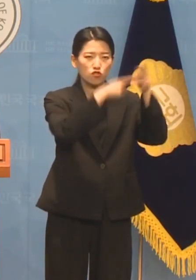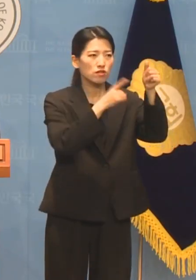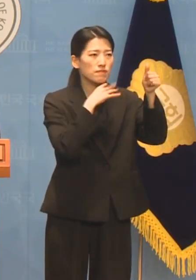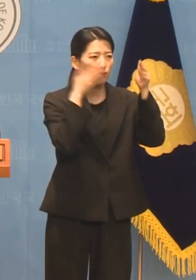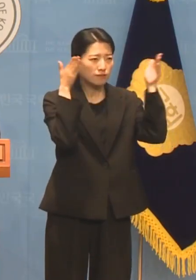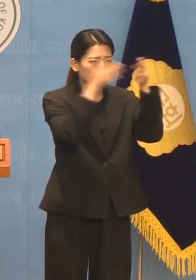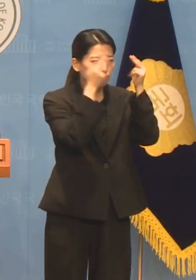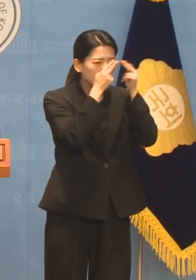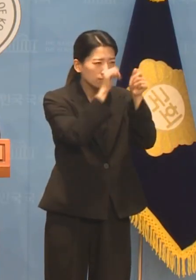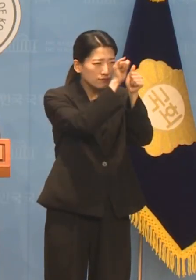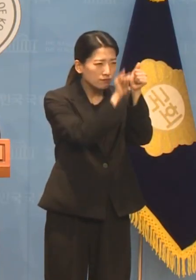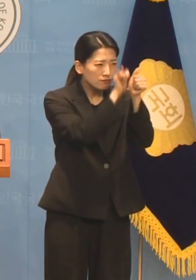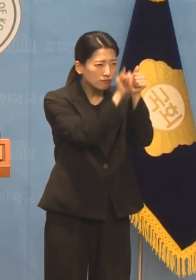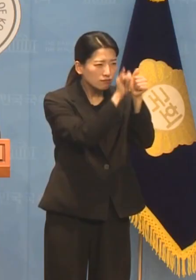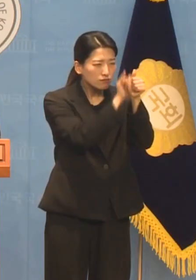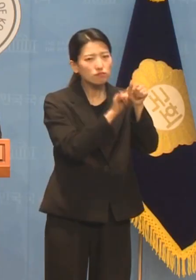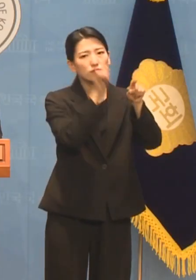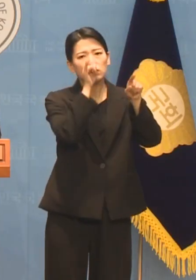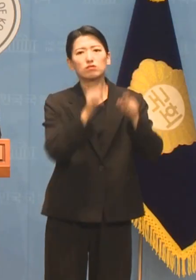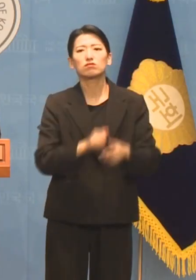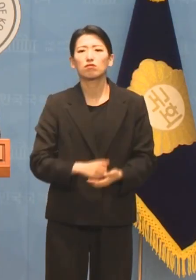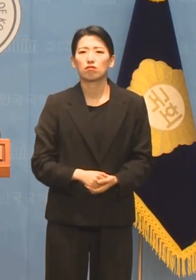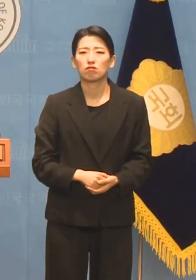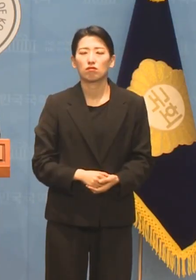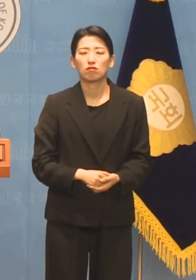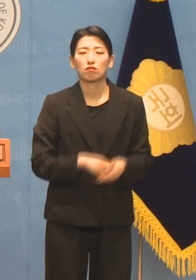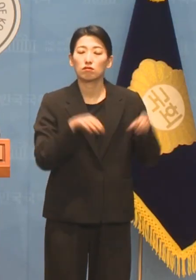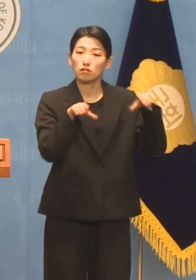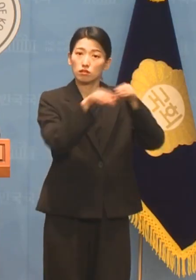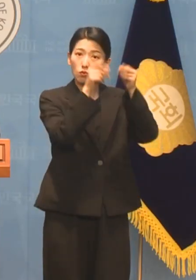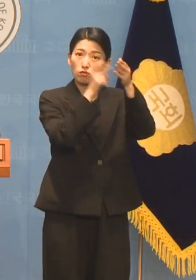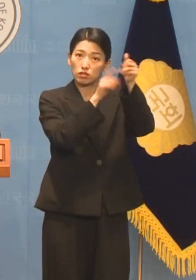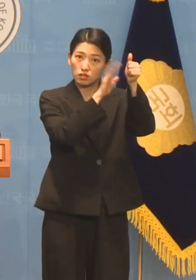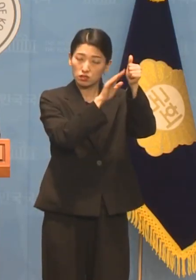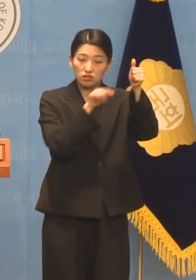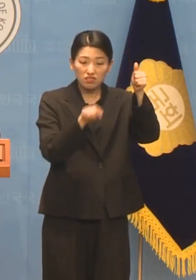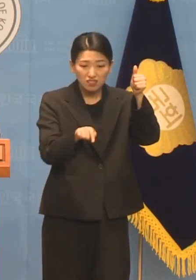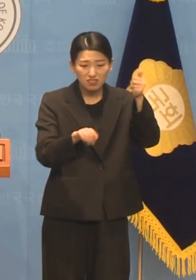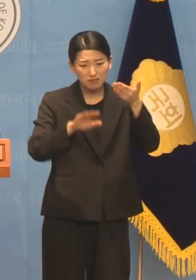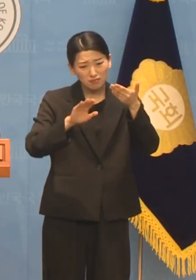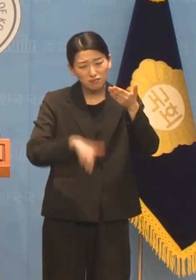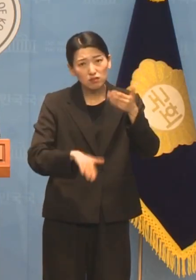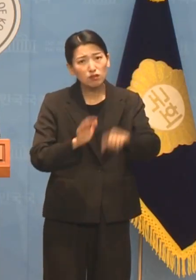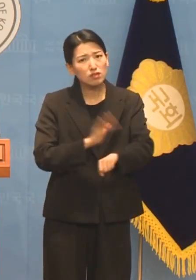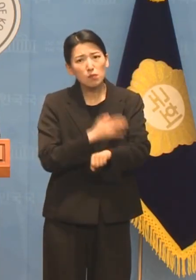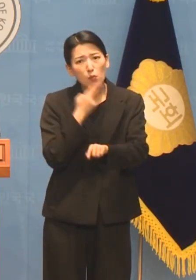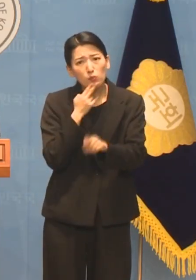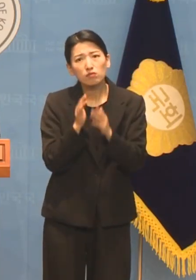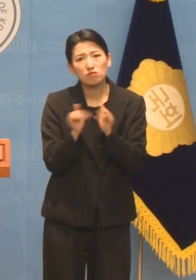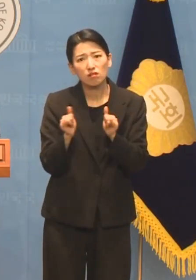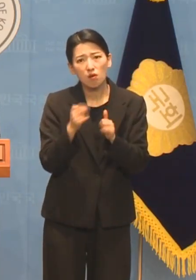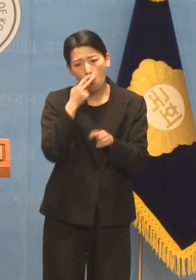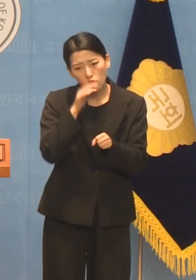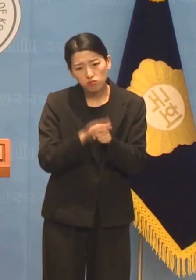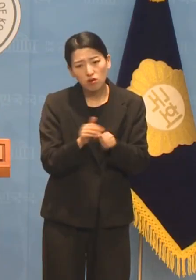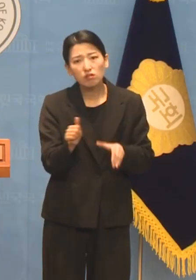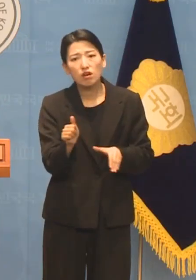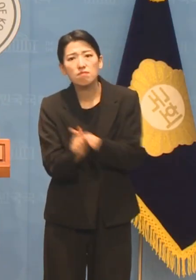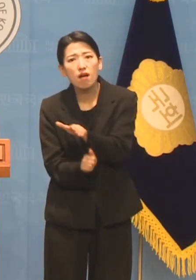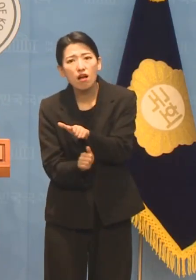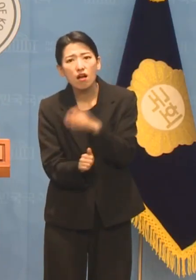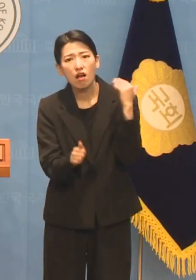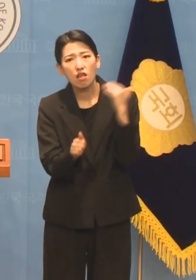한덕수 대행은 마땅히 이 무도한 자들의 적반하장식 해임 제청이 아니라 대다수 경호관들의